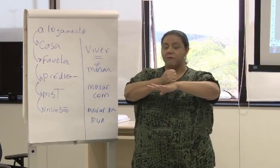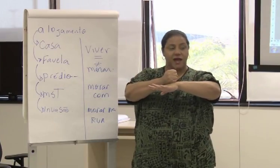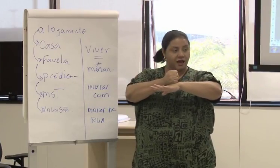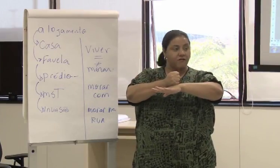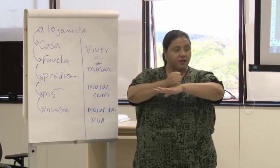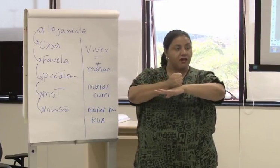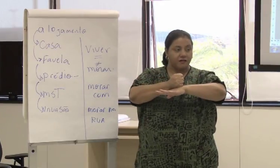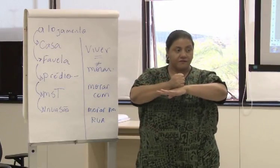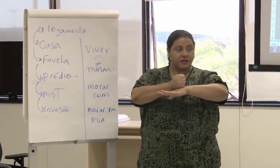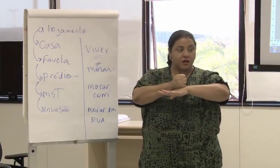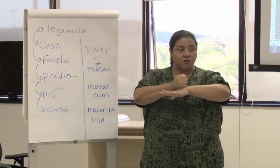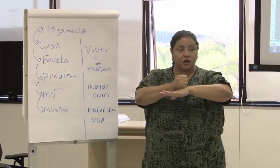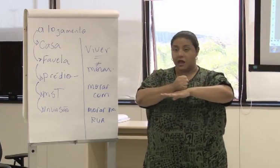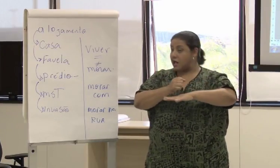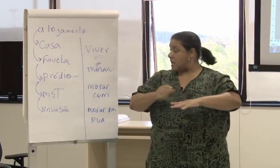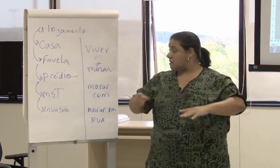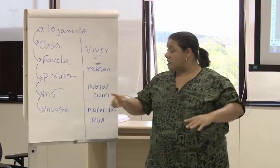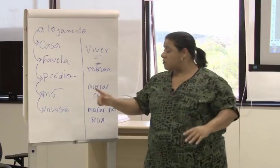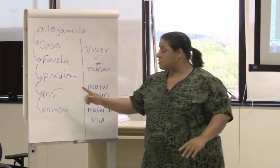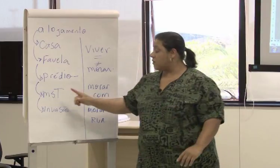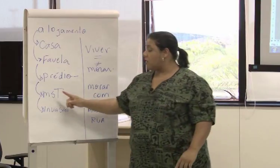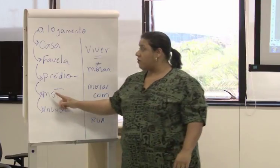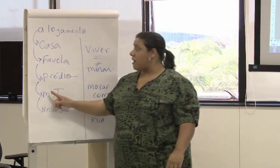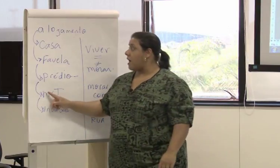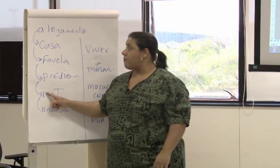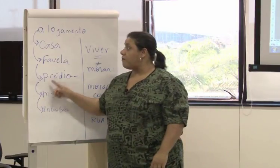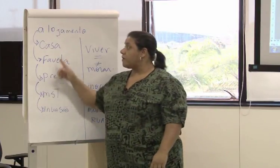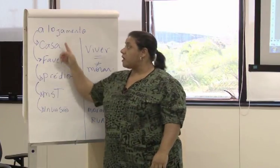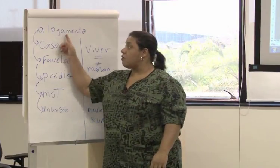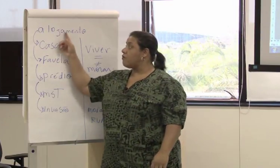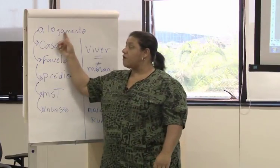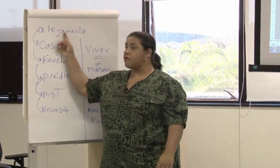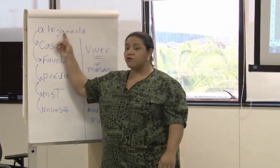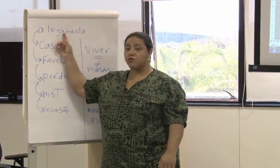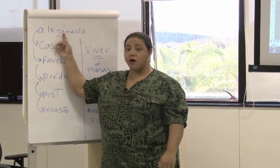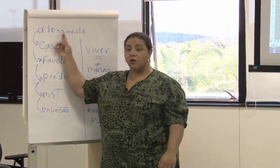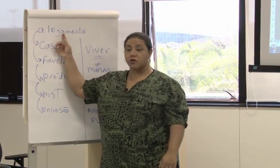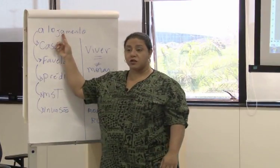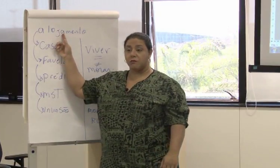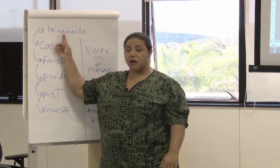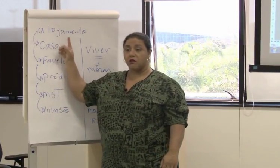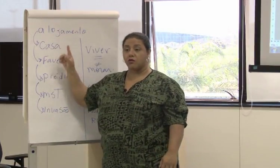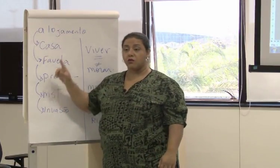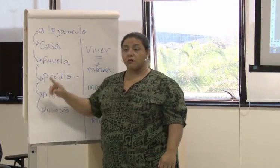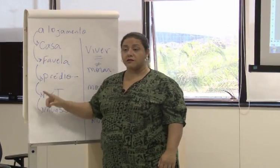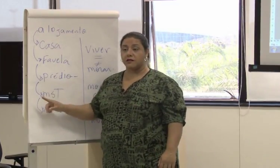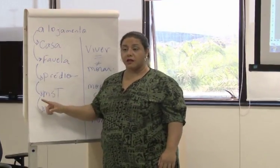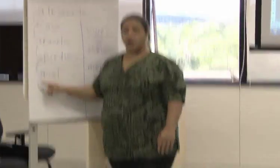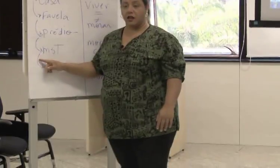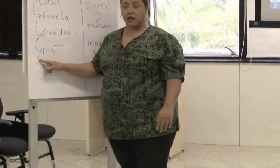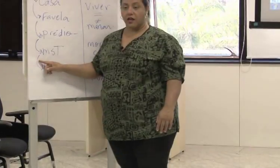pegam. Entendeu? Então, se eu quero falar, eu vivo num alojamento do MST.